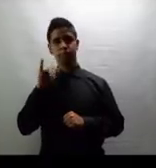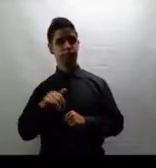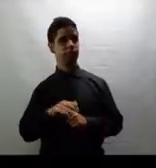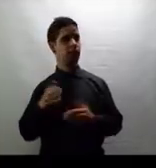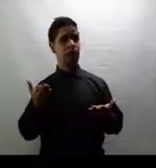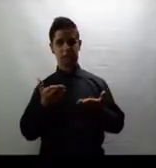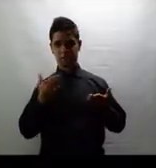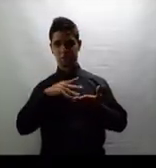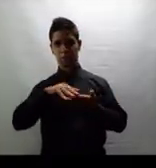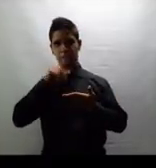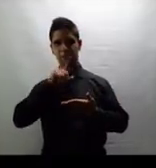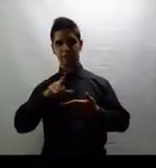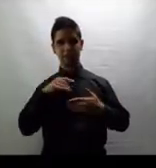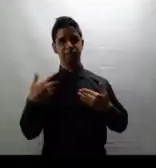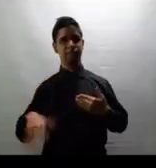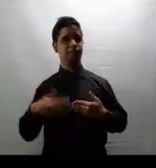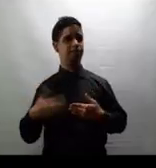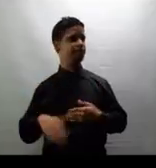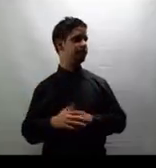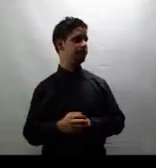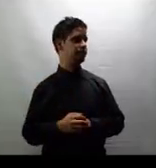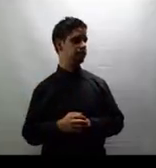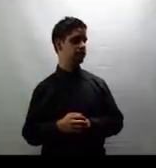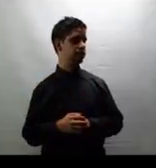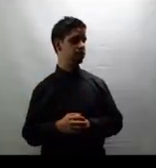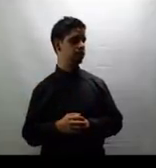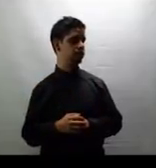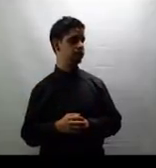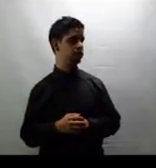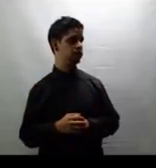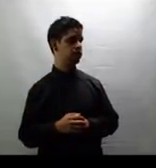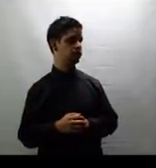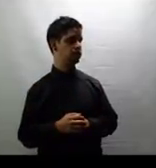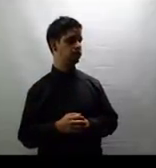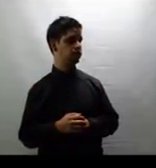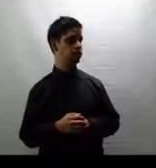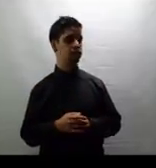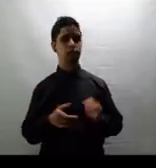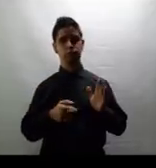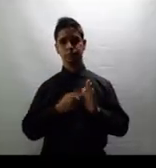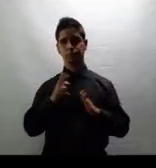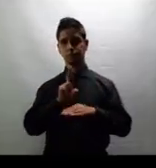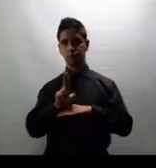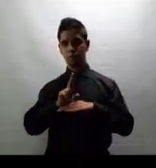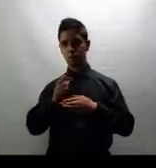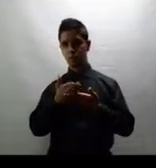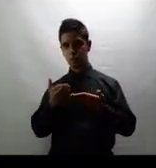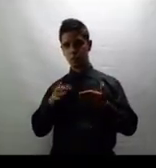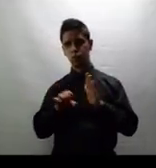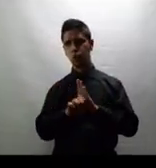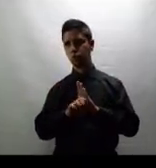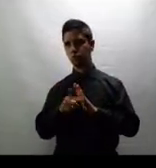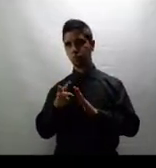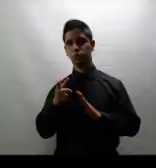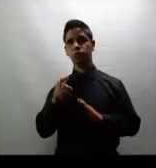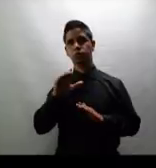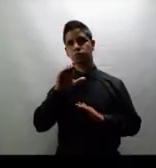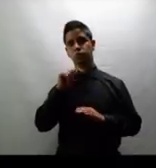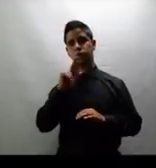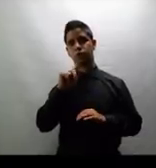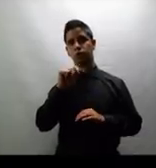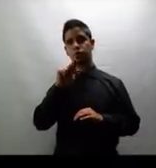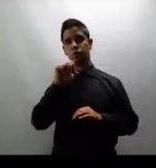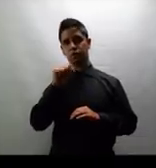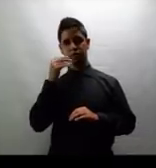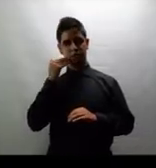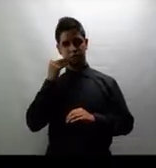aprende a veces a veces déjame decirte a veces usan algo y tú por ejemplo los cartones estos que